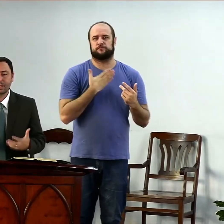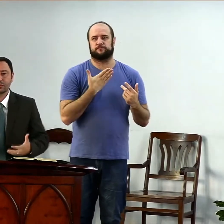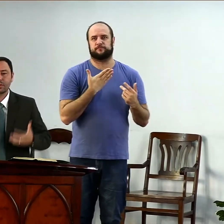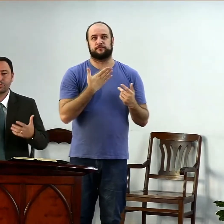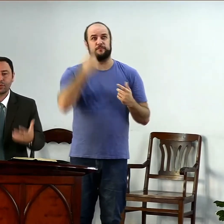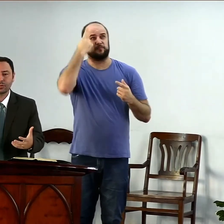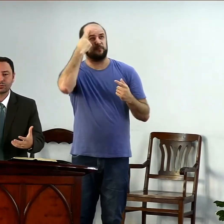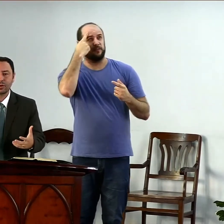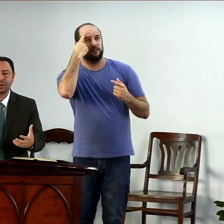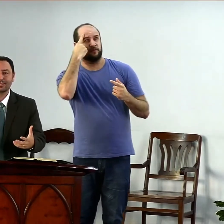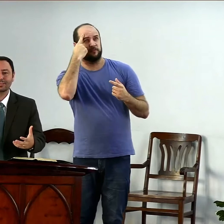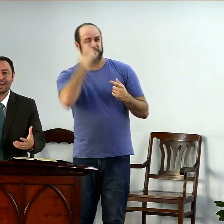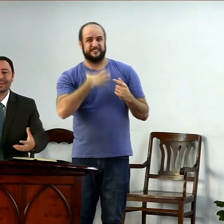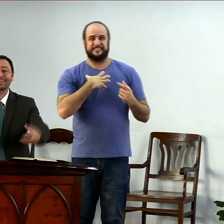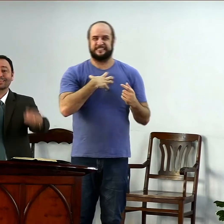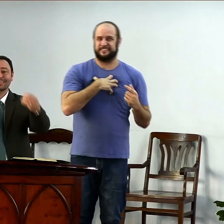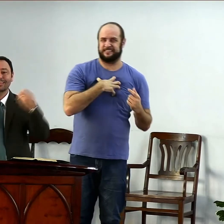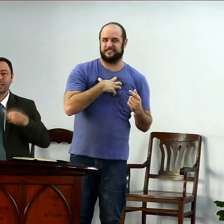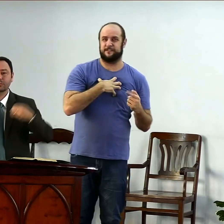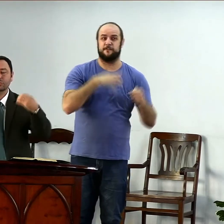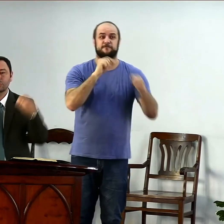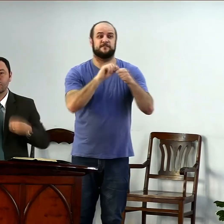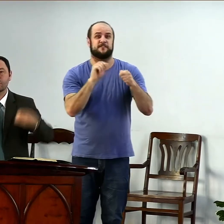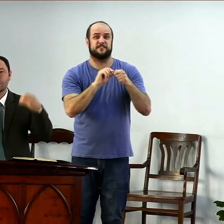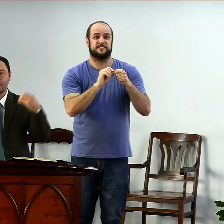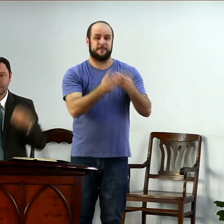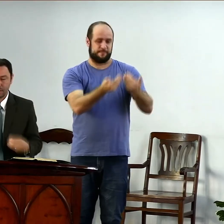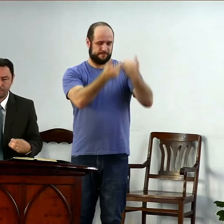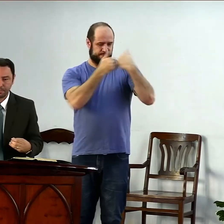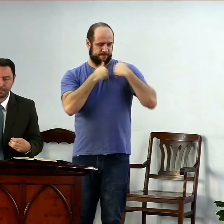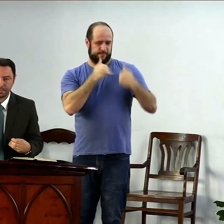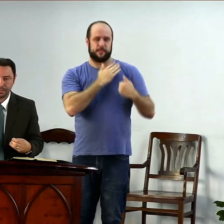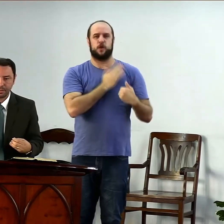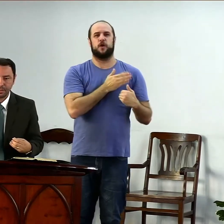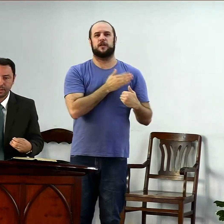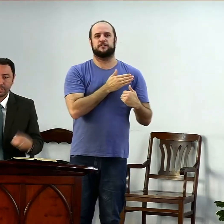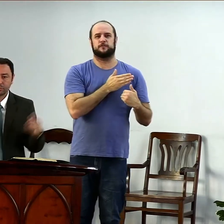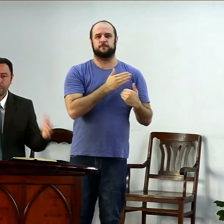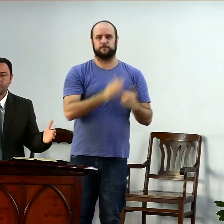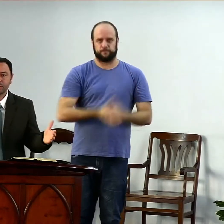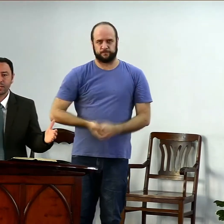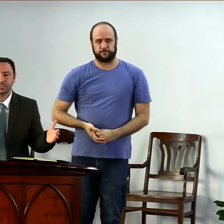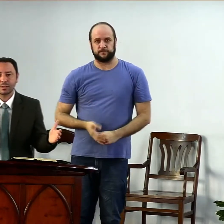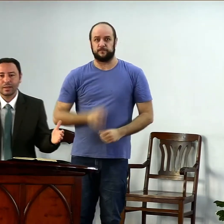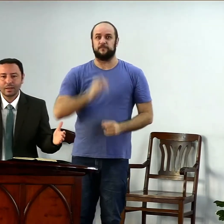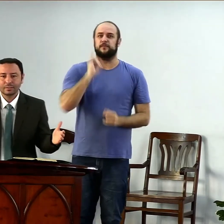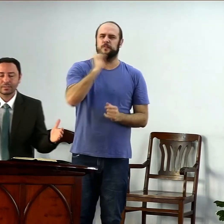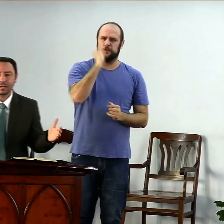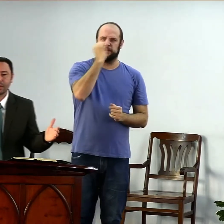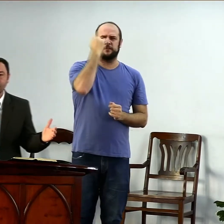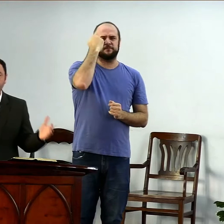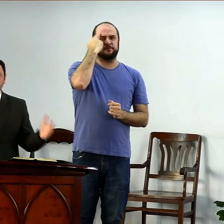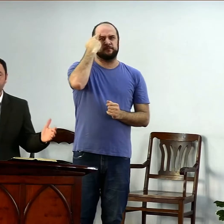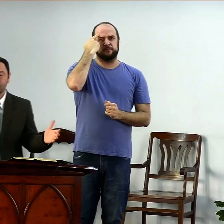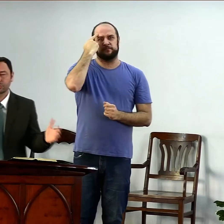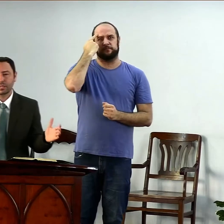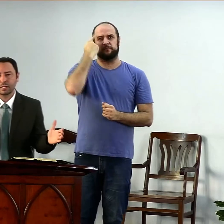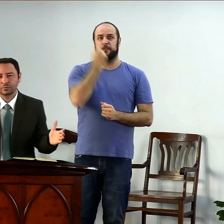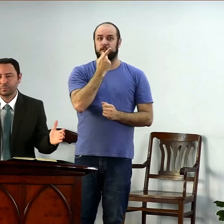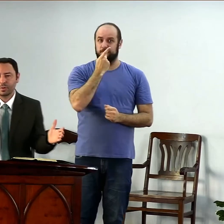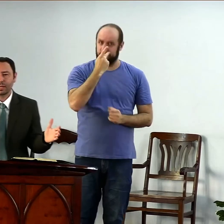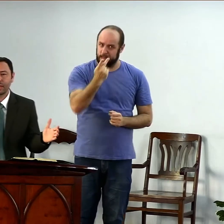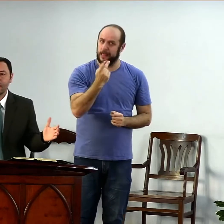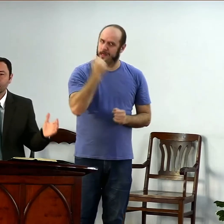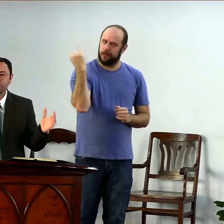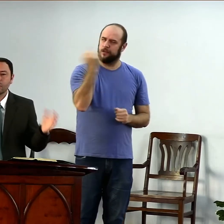e aquilo que eu faço está dentro do meu coração. Isso é importante ser dito, meus